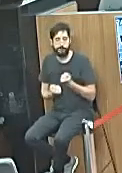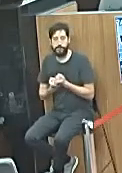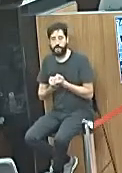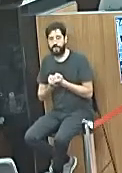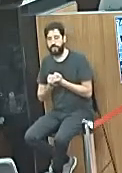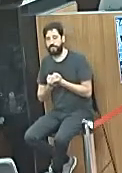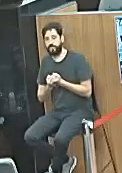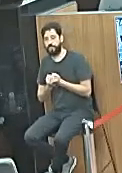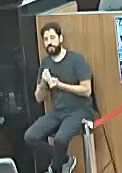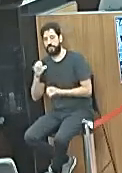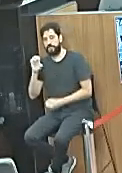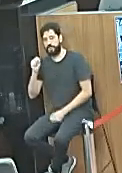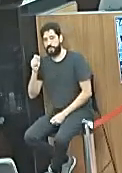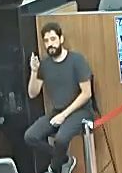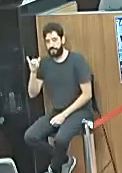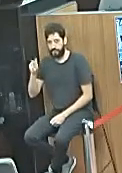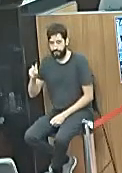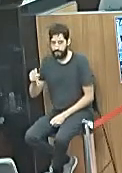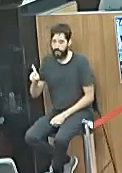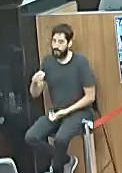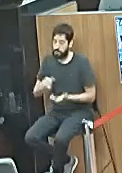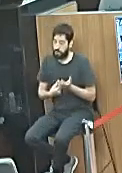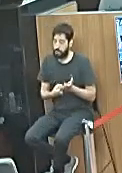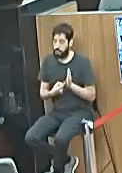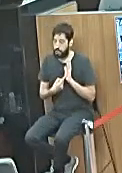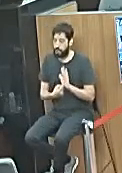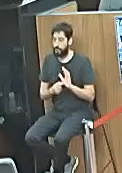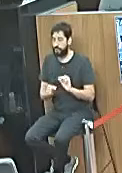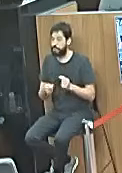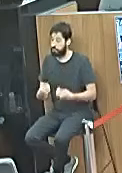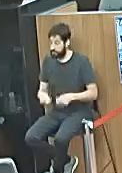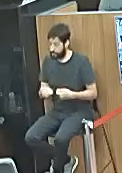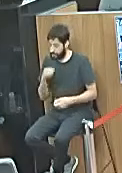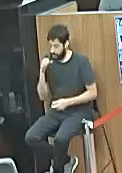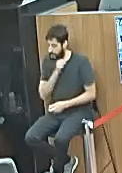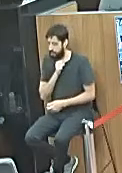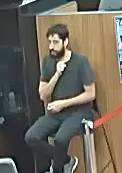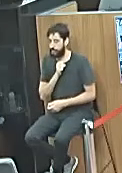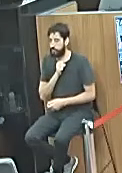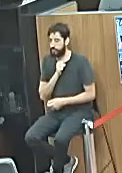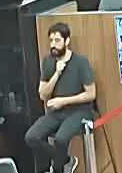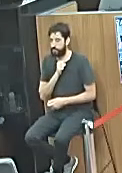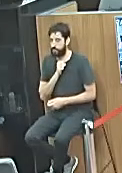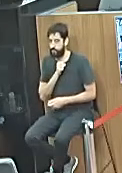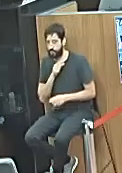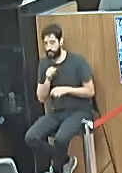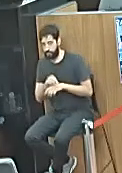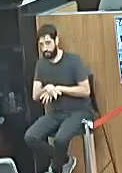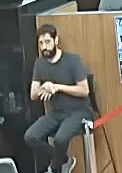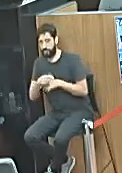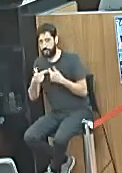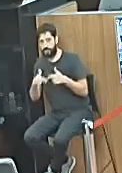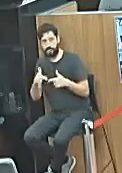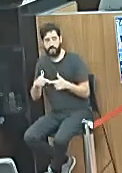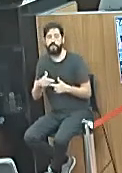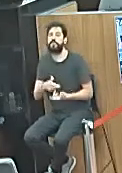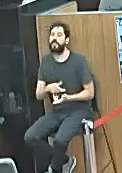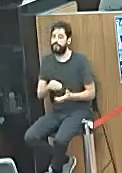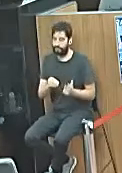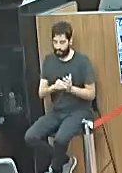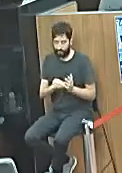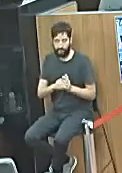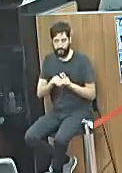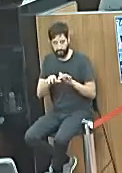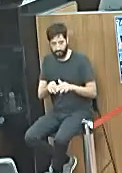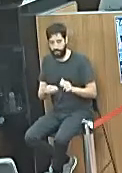haddock isso demonstra a extrema necessidade imediata nomeação a situação é precária a falta de escrivão está